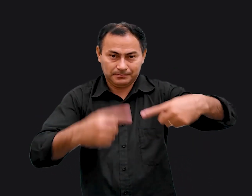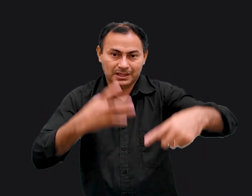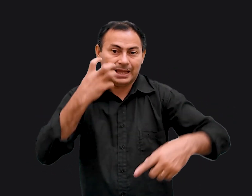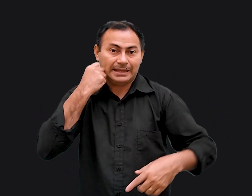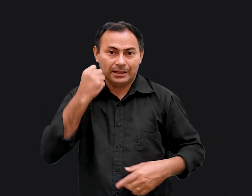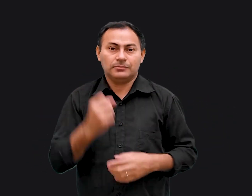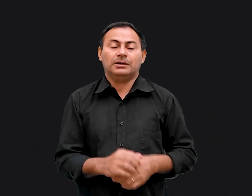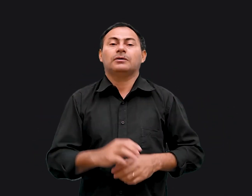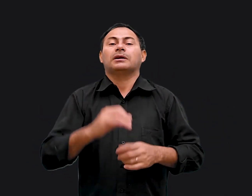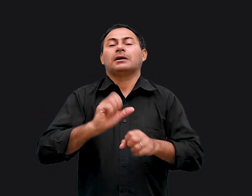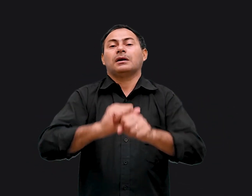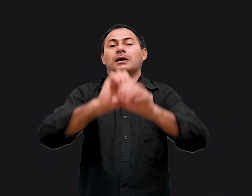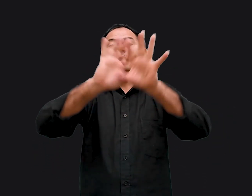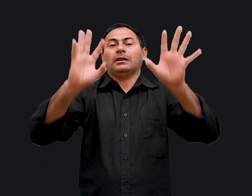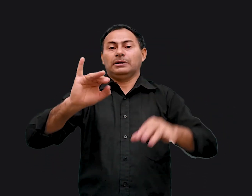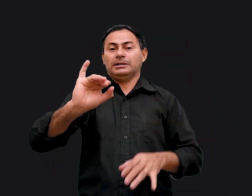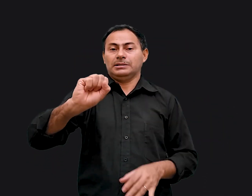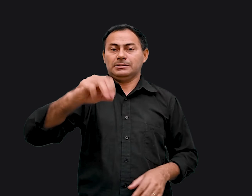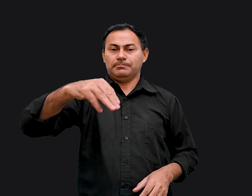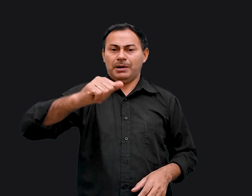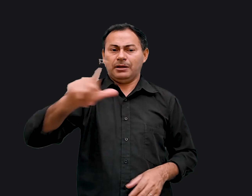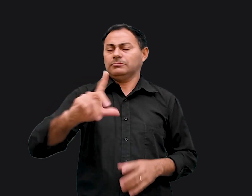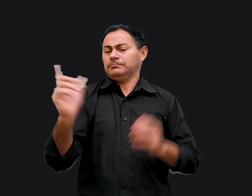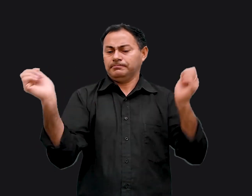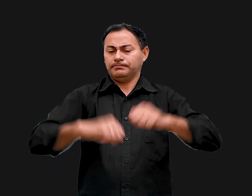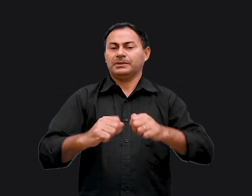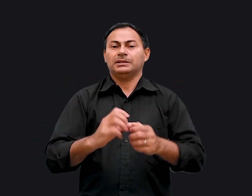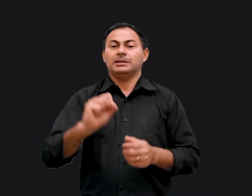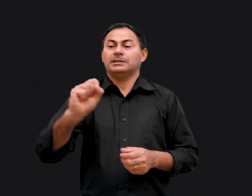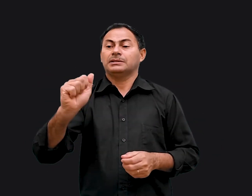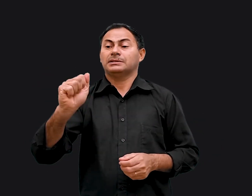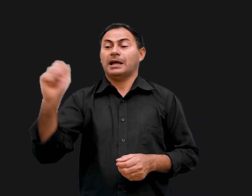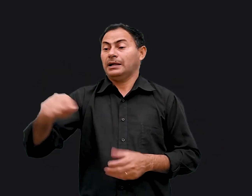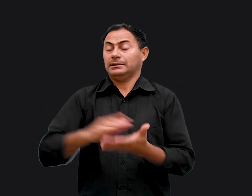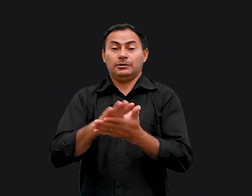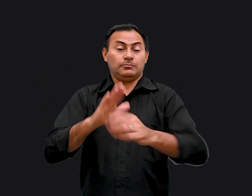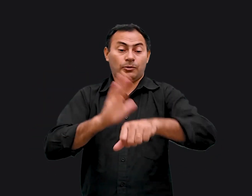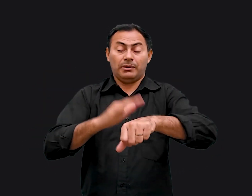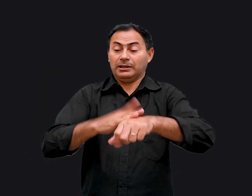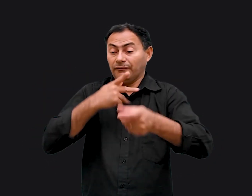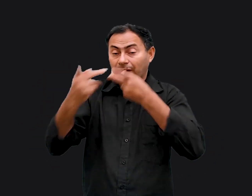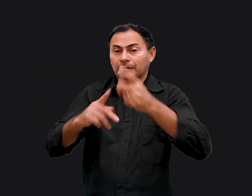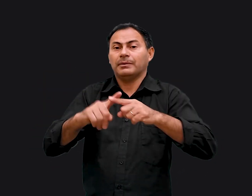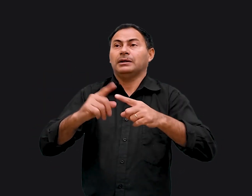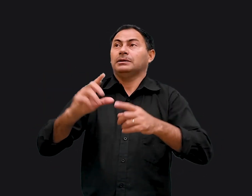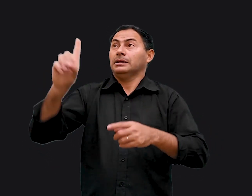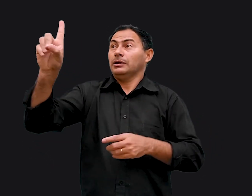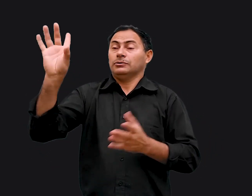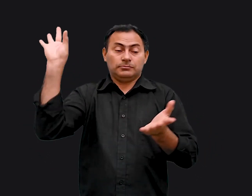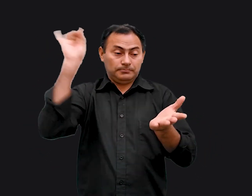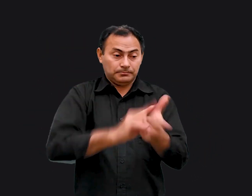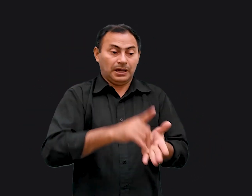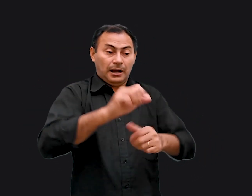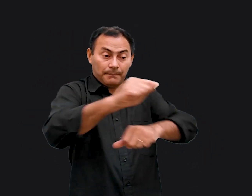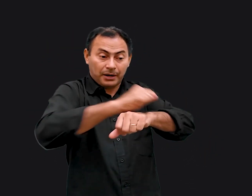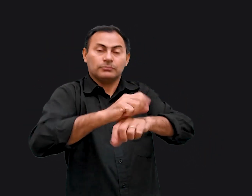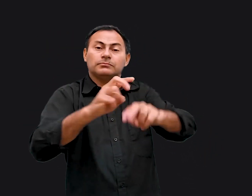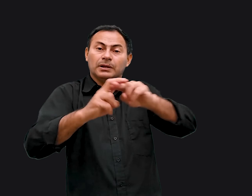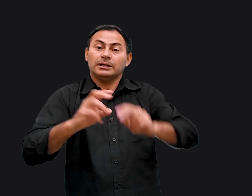claro, Ismael. Ele não cogita a possibilidade de Sara, nem por um momento, mas Deus confirmou para ele que seria através